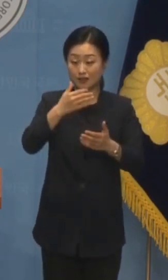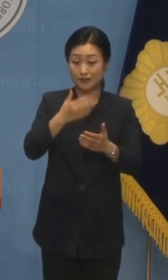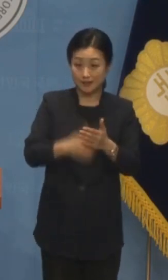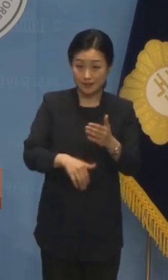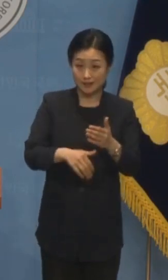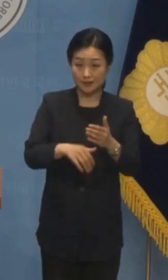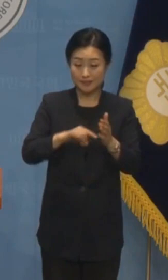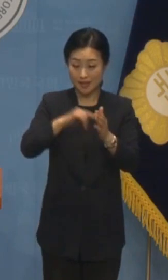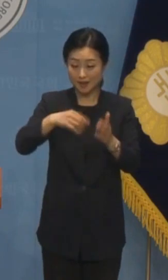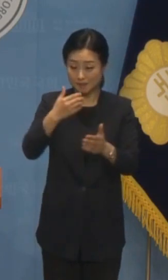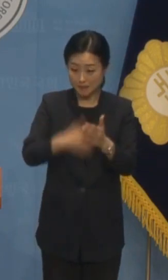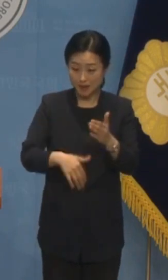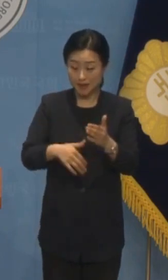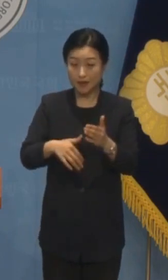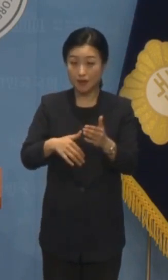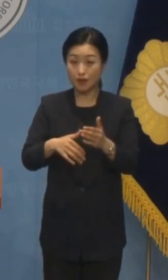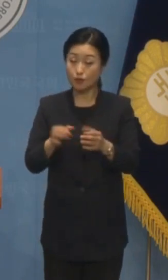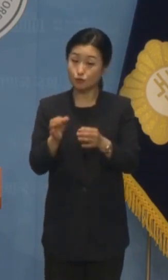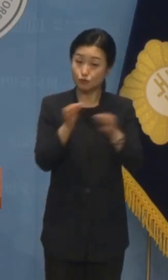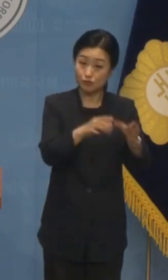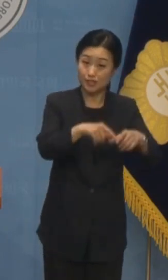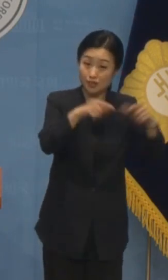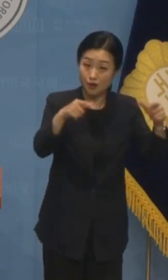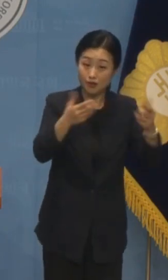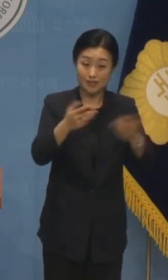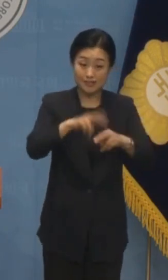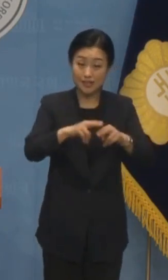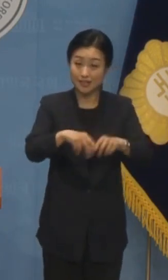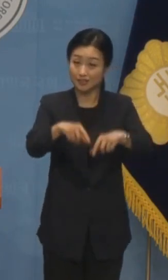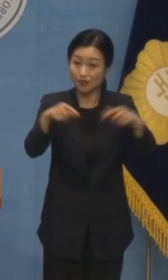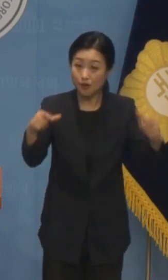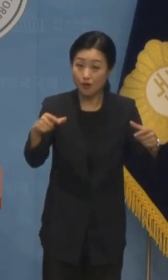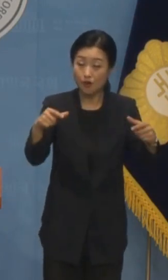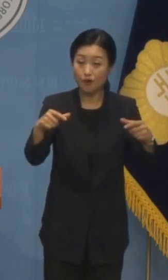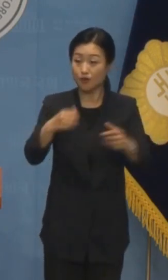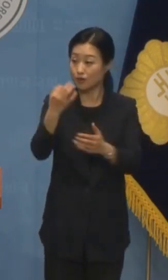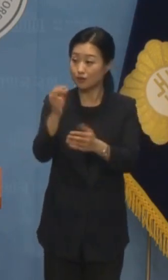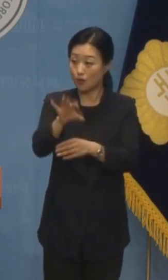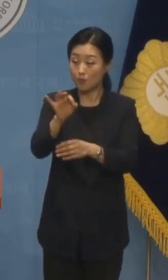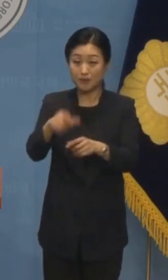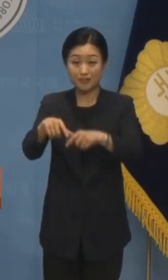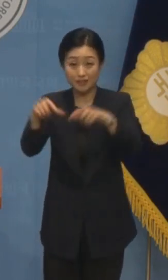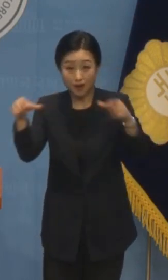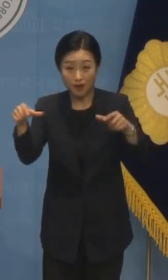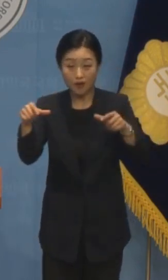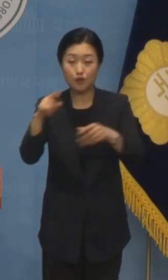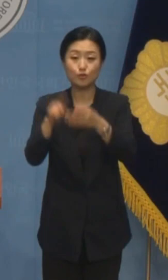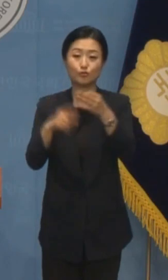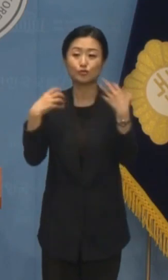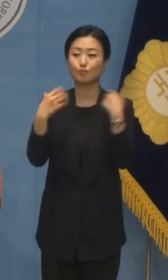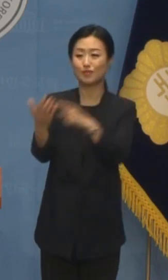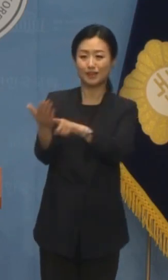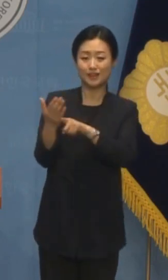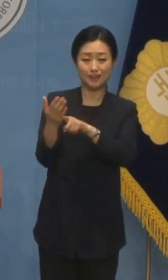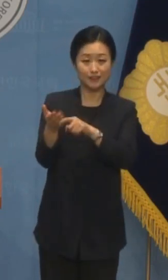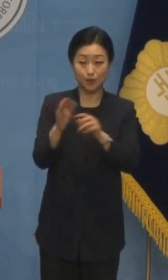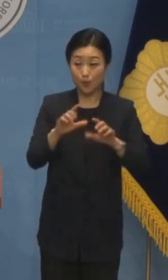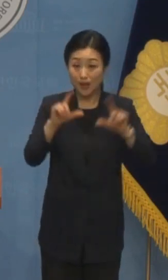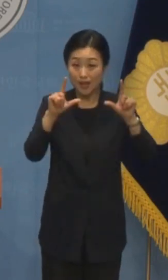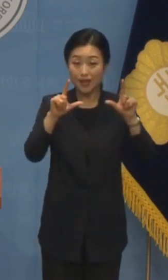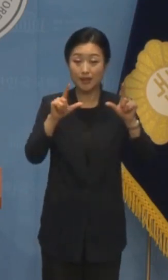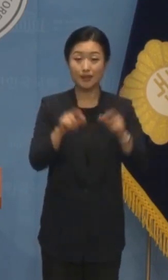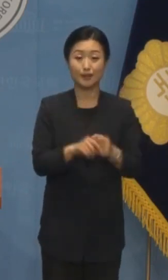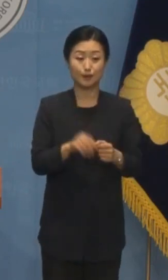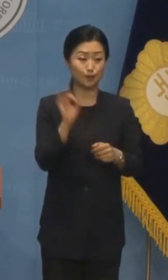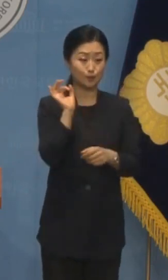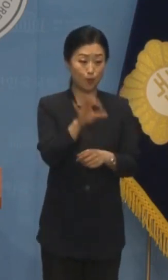감세하면 그만큼 투자가 늘어나고 투자가 늘면 일자리도 늘고 그러면 그만큼 소비가 늘어난다는 것이었습니다. 그런데 올해 상반기